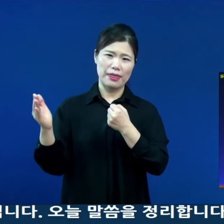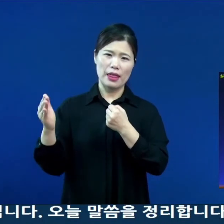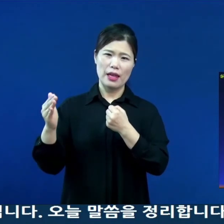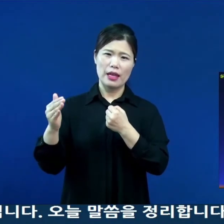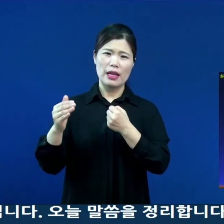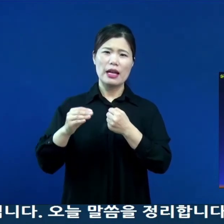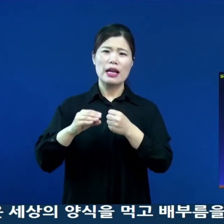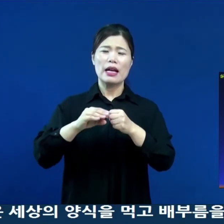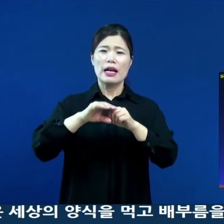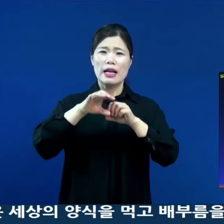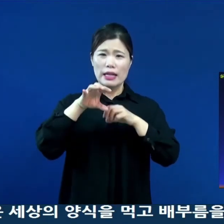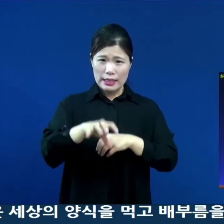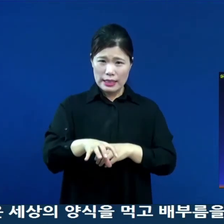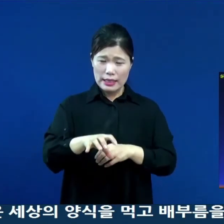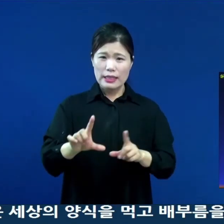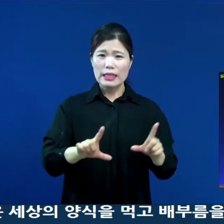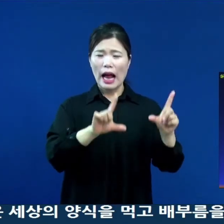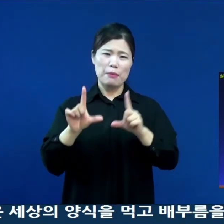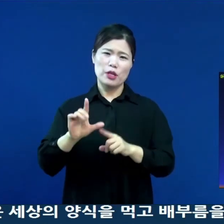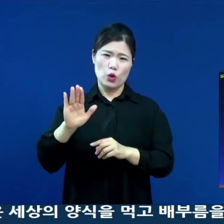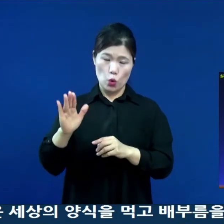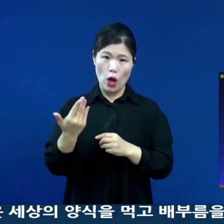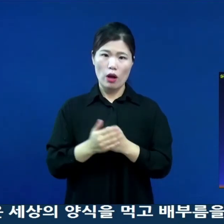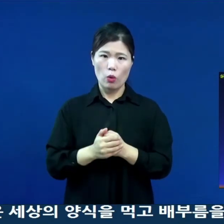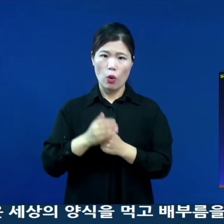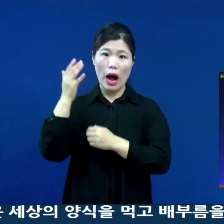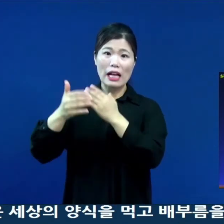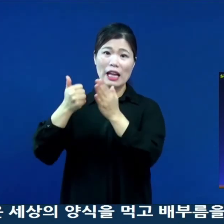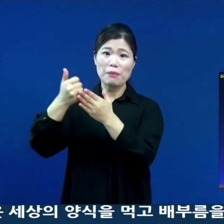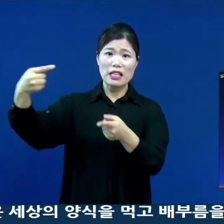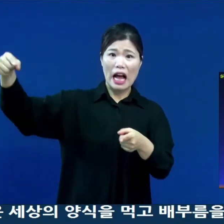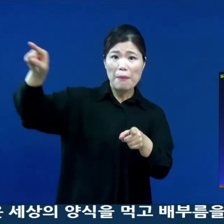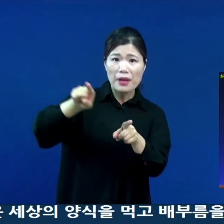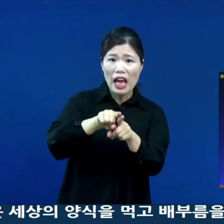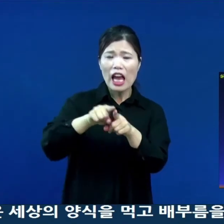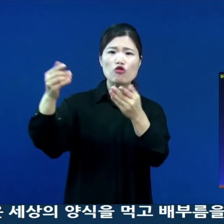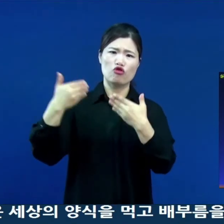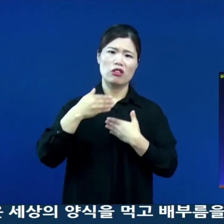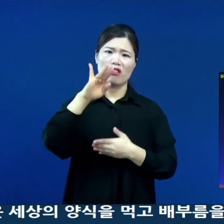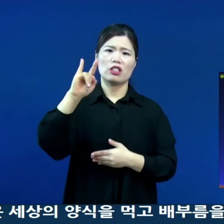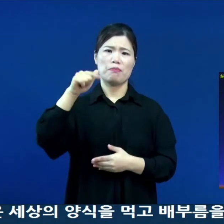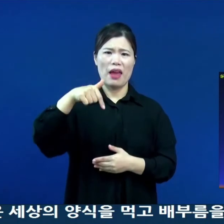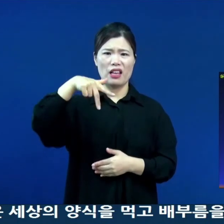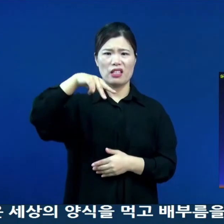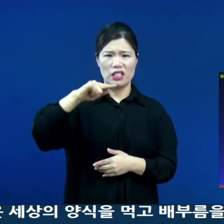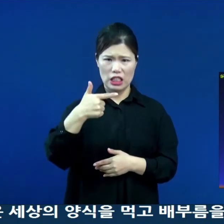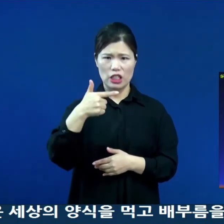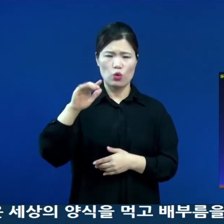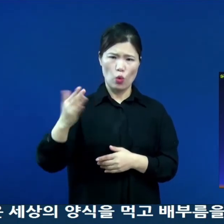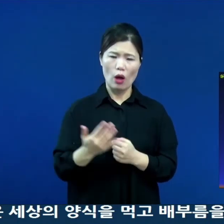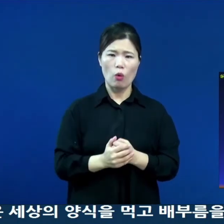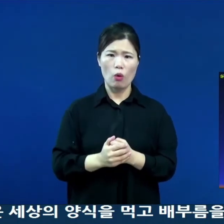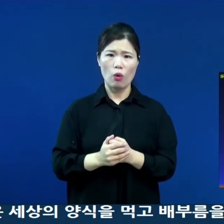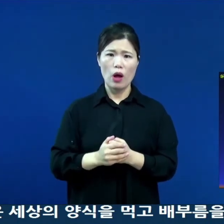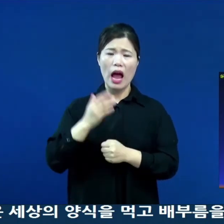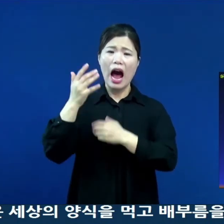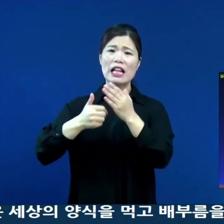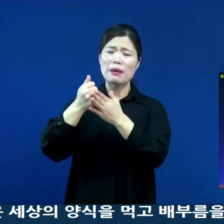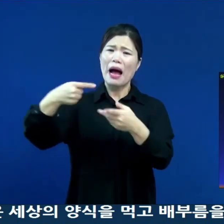우리에게 백신이 되어야 되고 그분이 함께 해주시는 것이 우리들 삶의 힘이 되어야 된다는 이 사실을